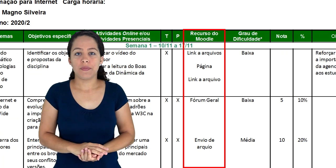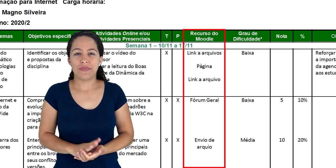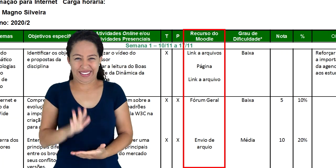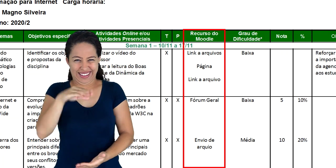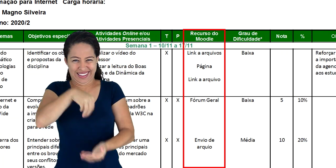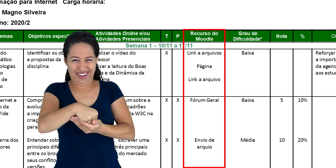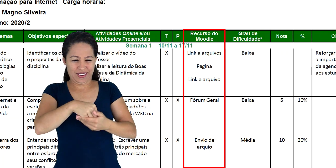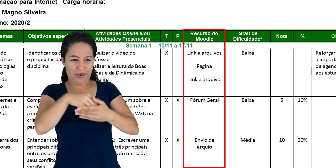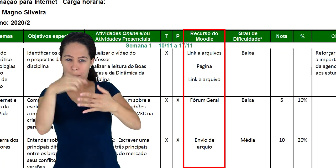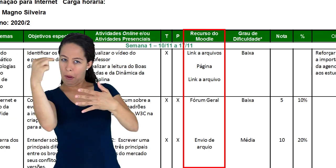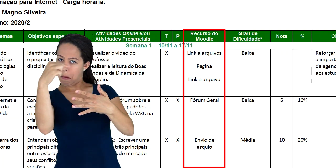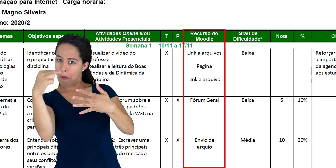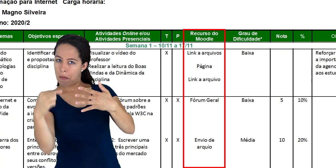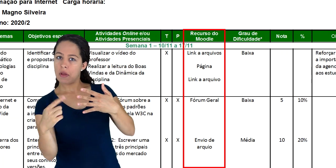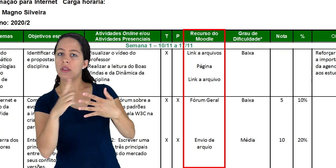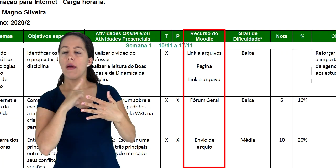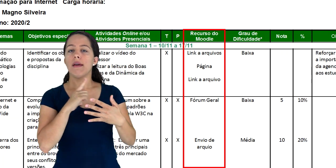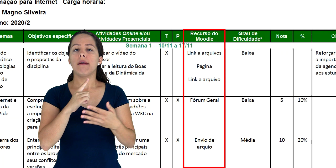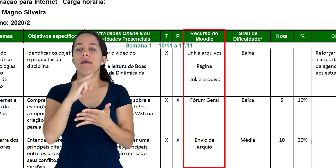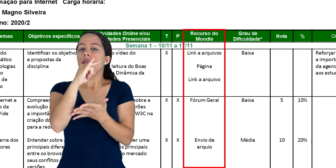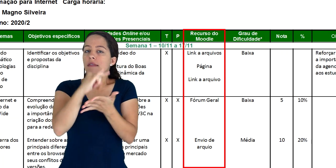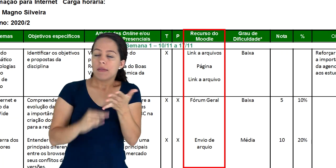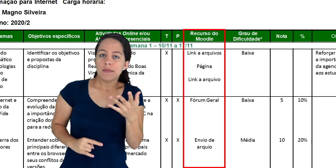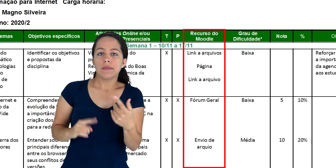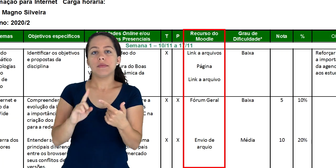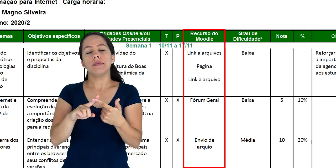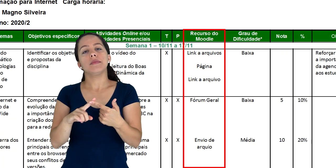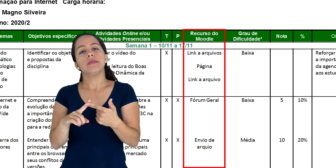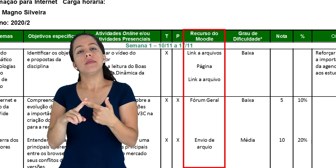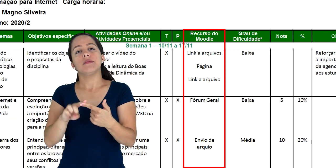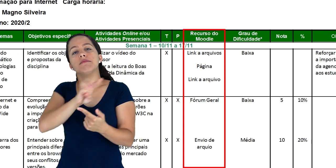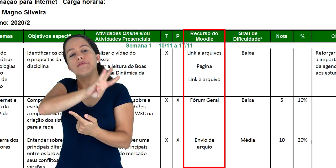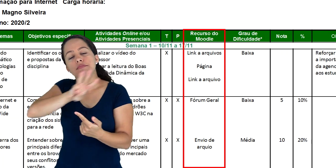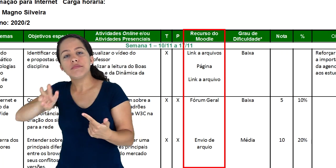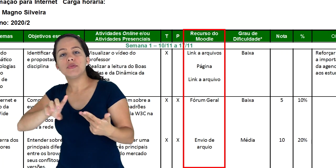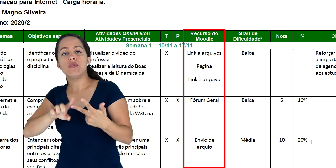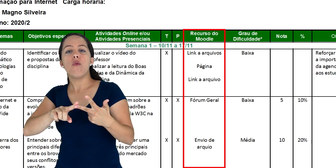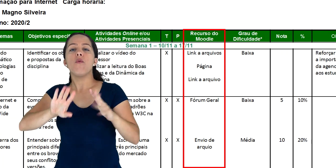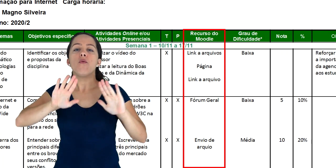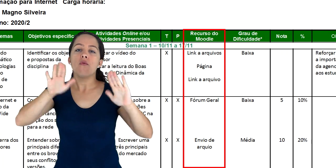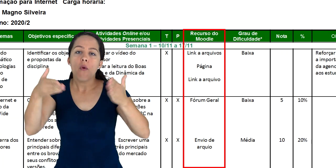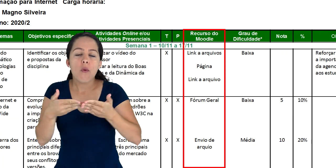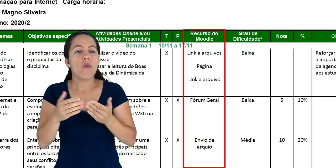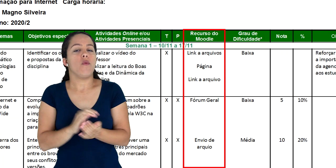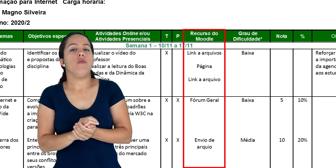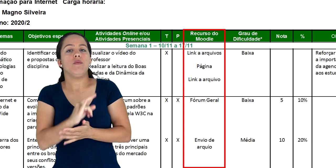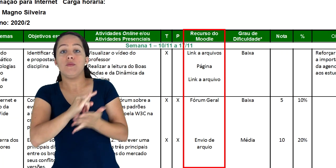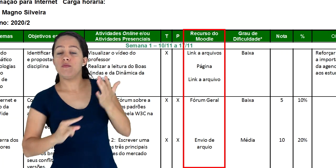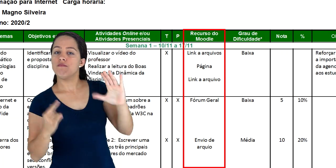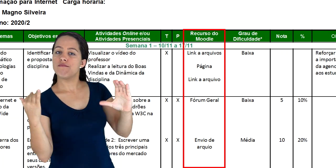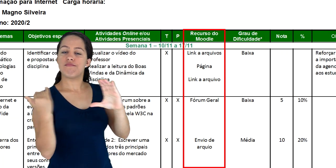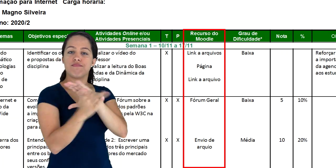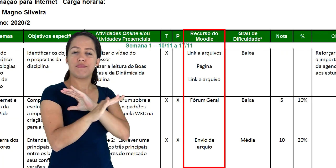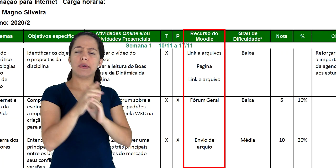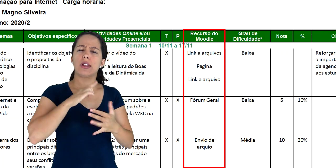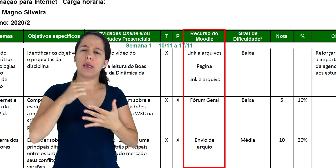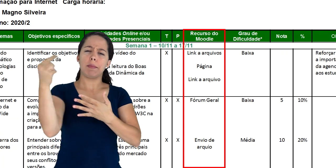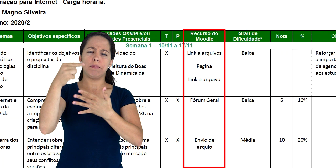é possível ser só um link para arquivos, página, fórum, questionário, envio de